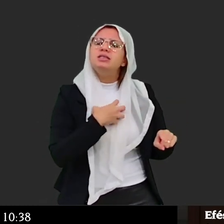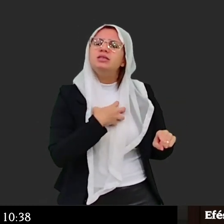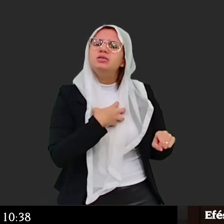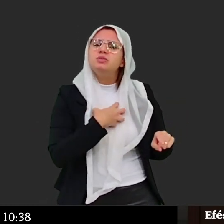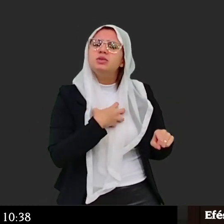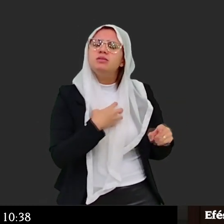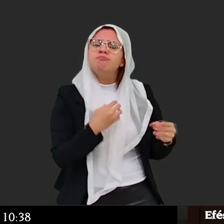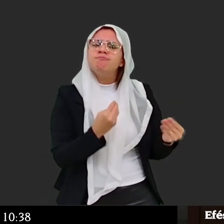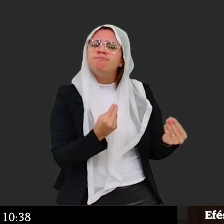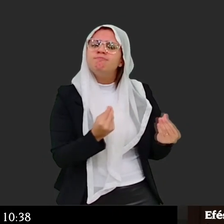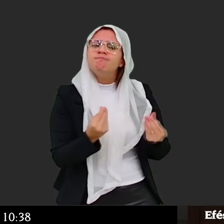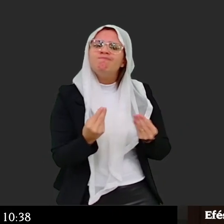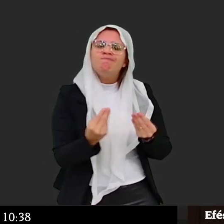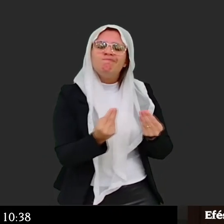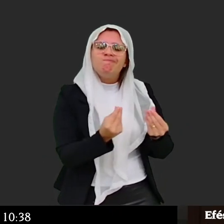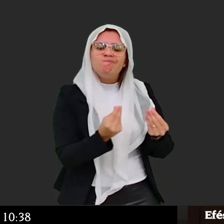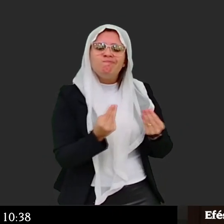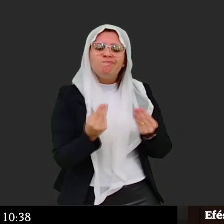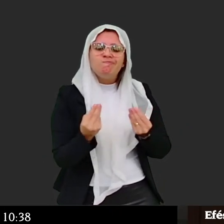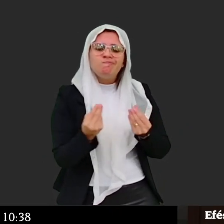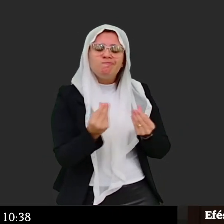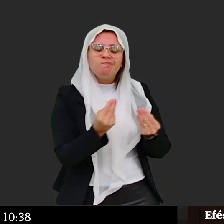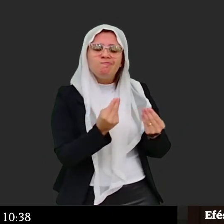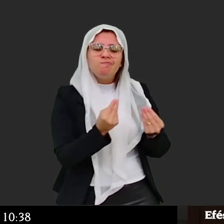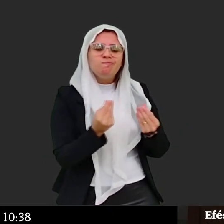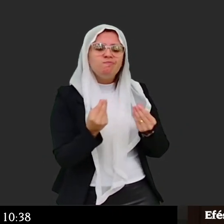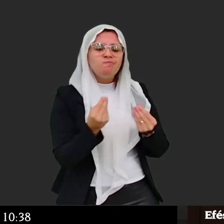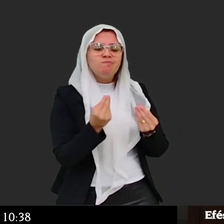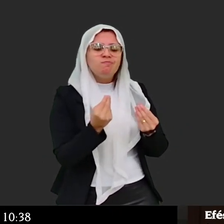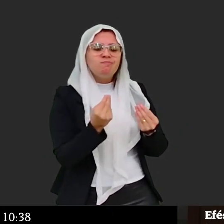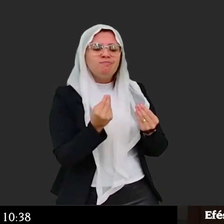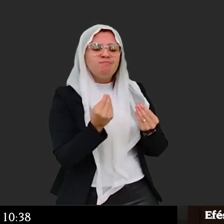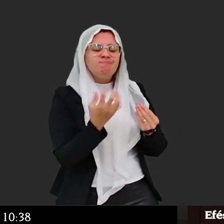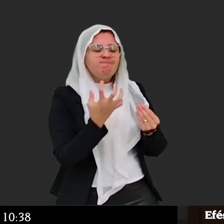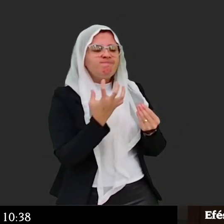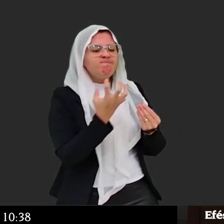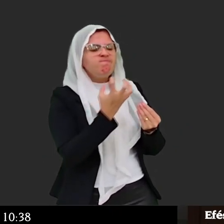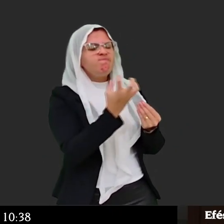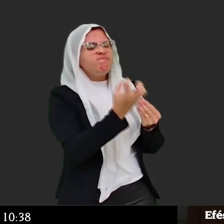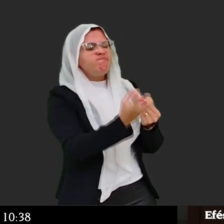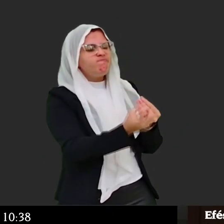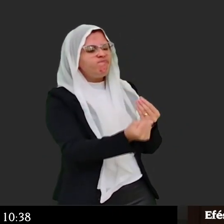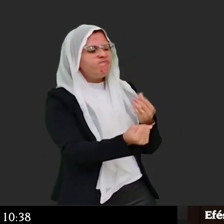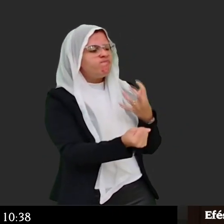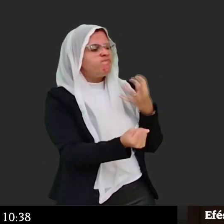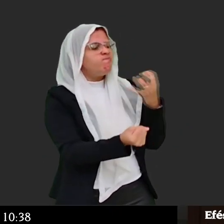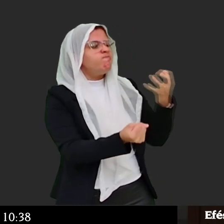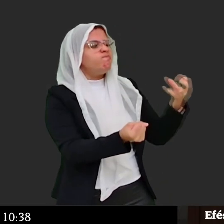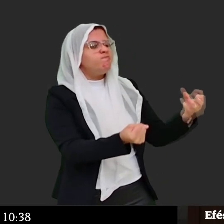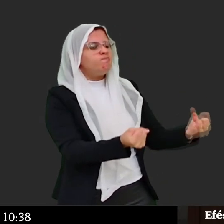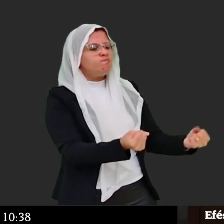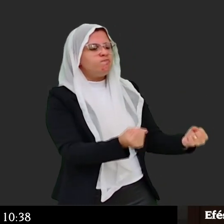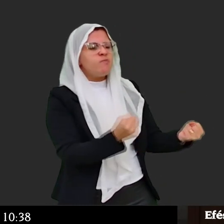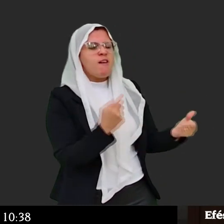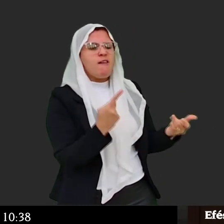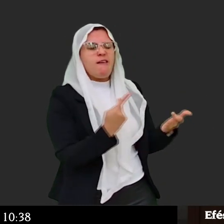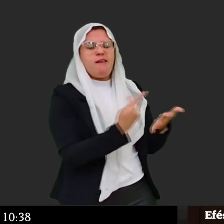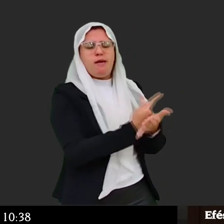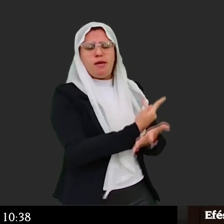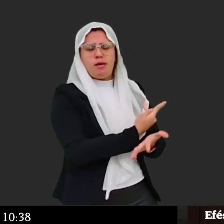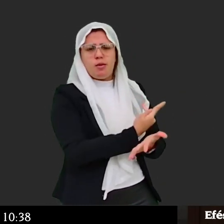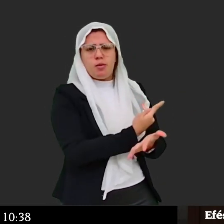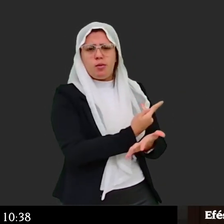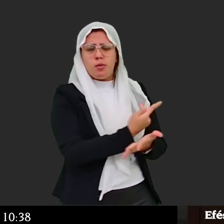se entregaram à dissolução para com avidez cometerem toda a impureza. Mas vós